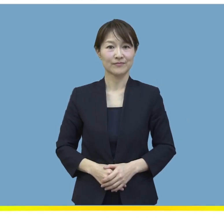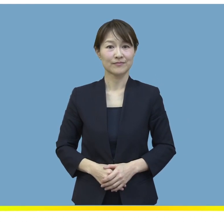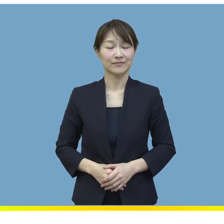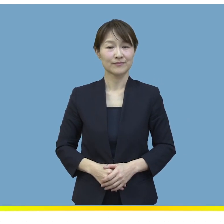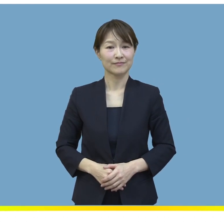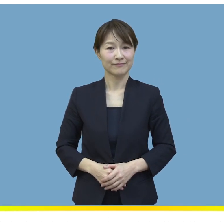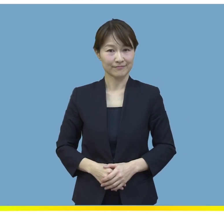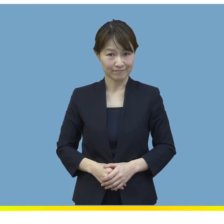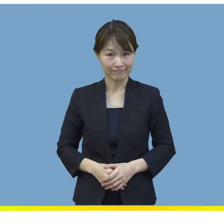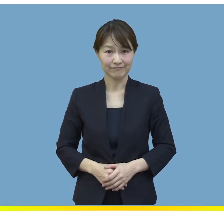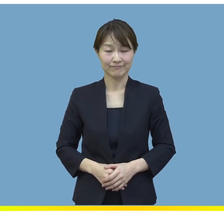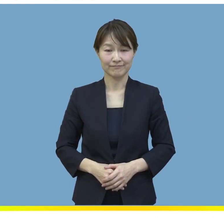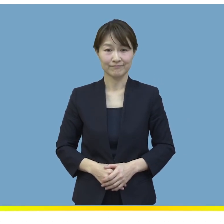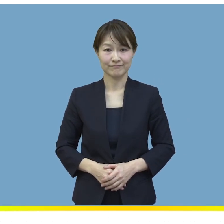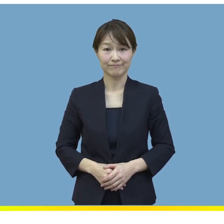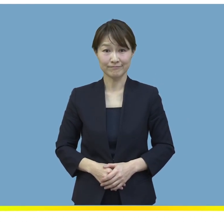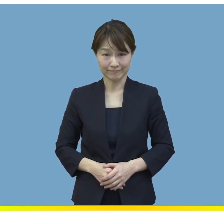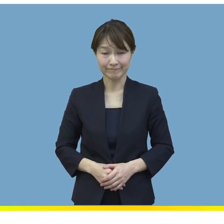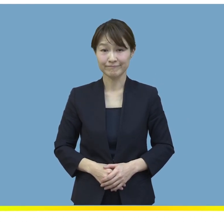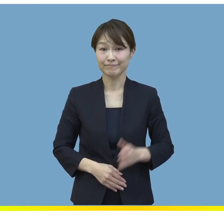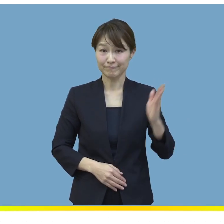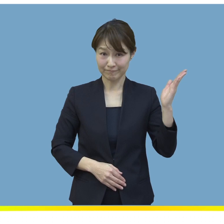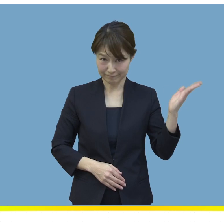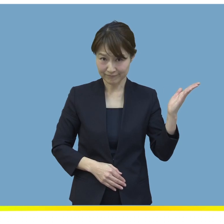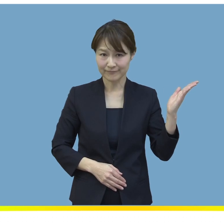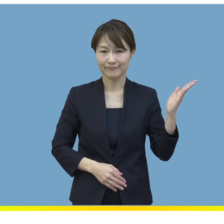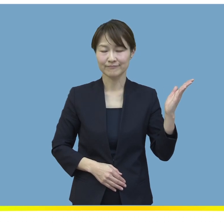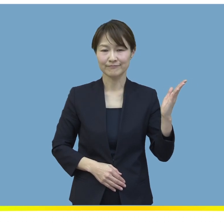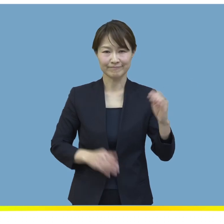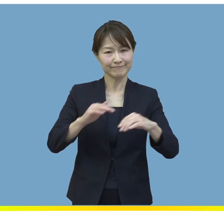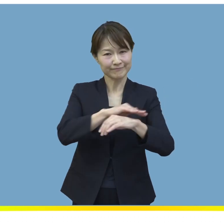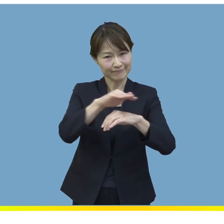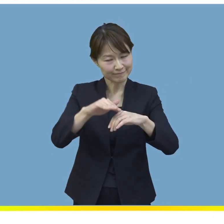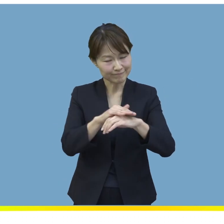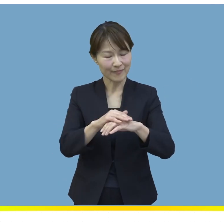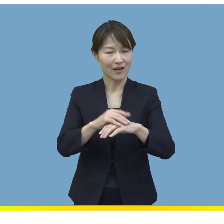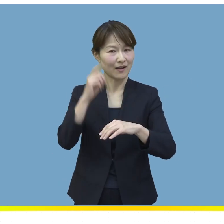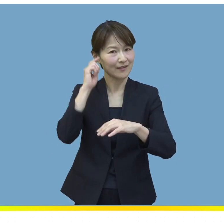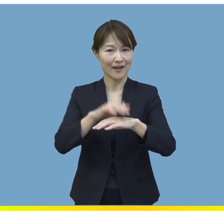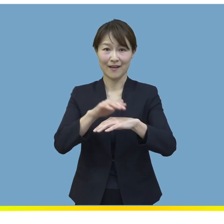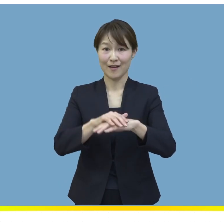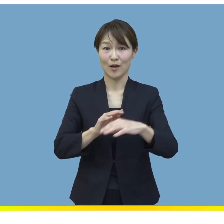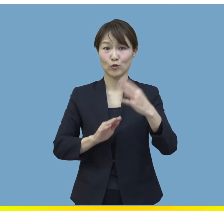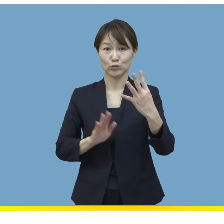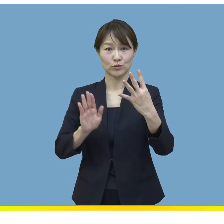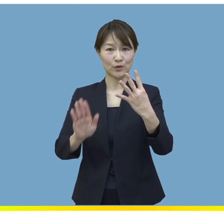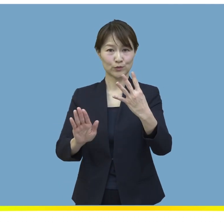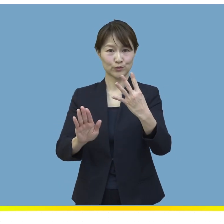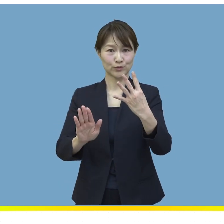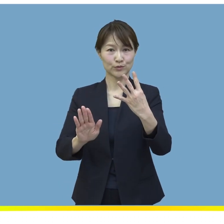また次の4つの視点を大切にしています